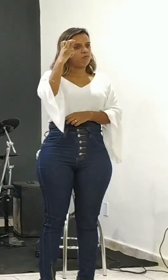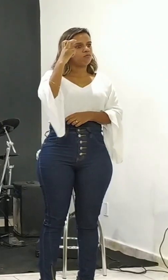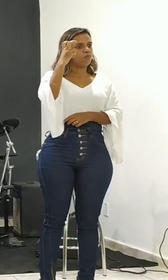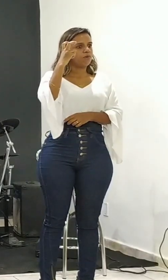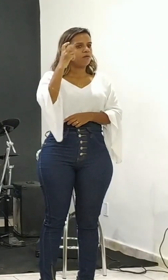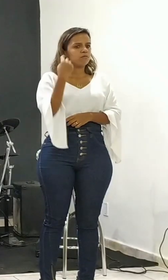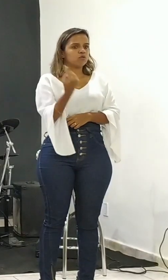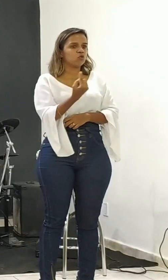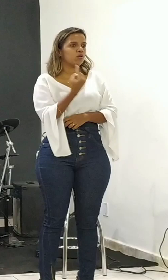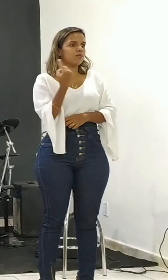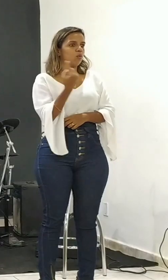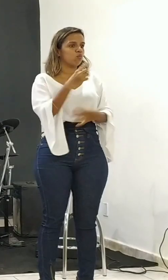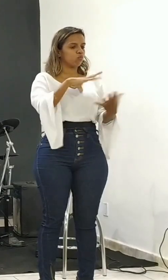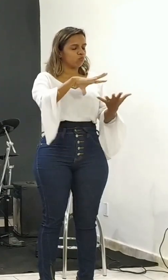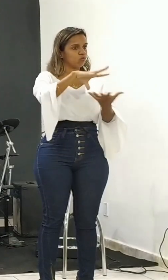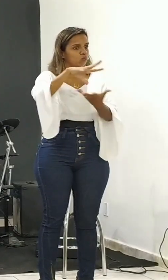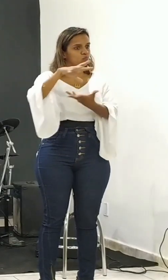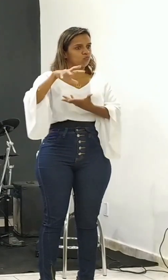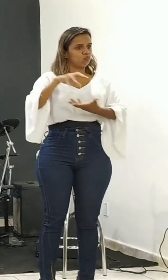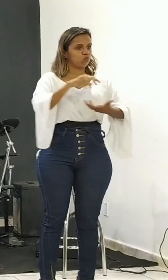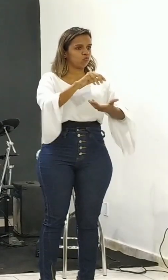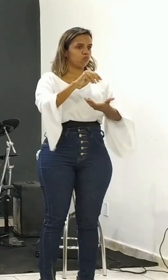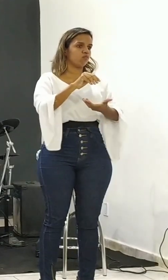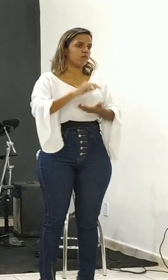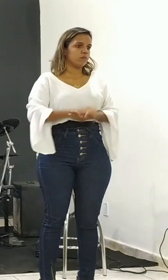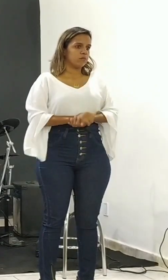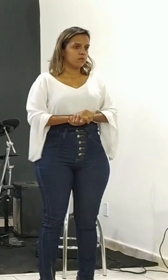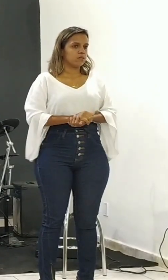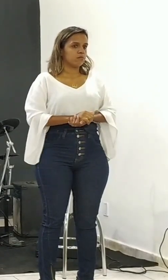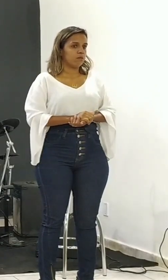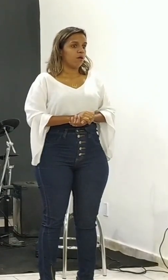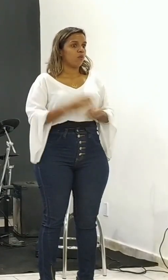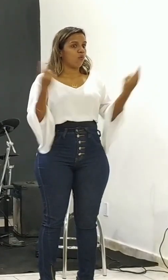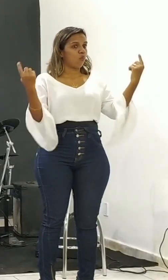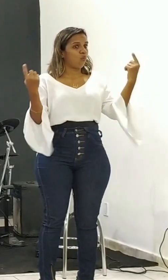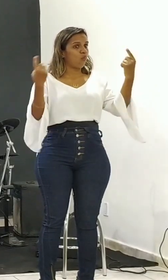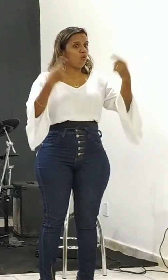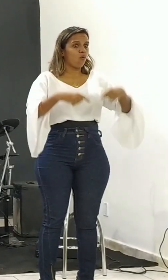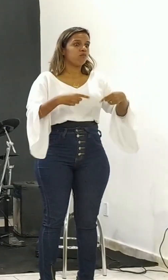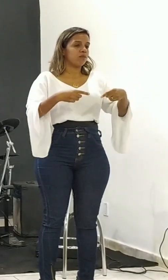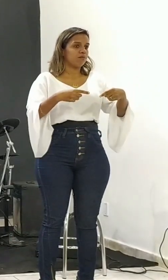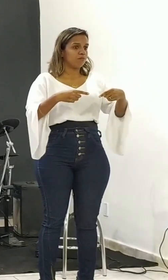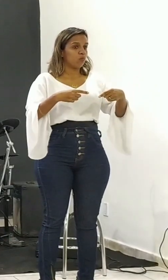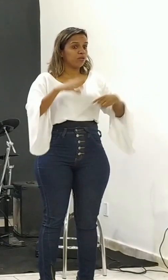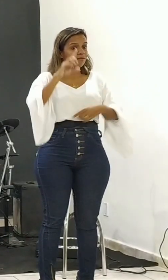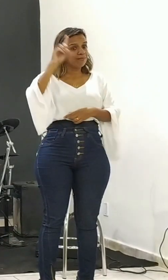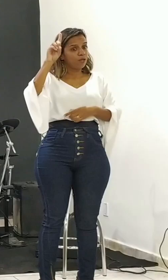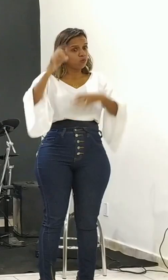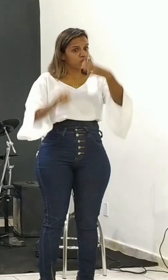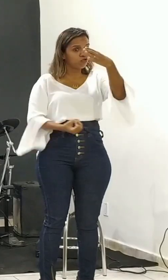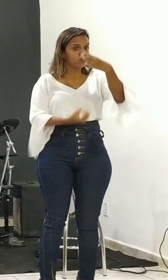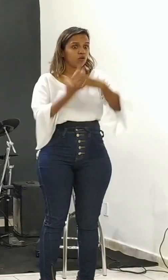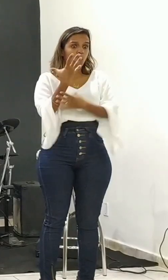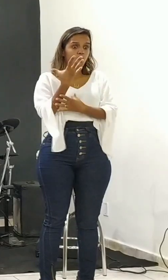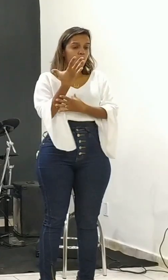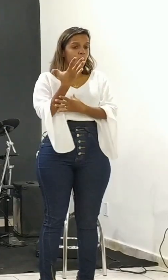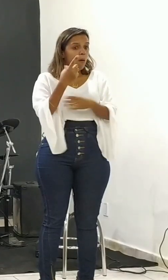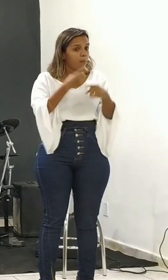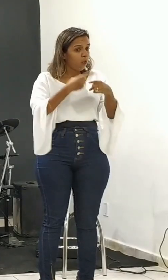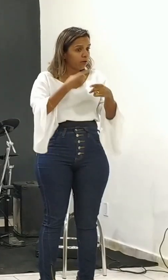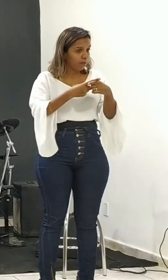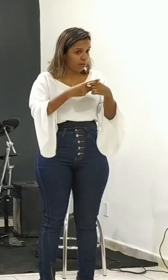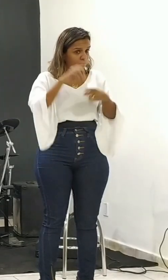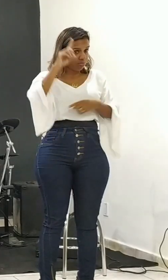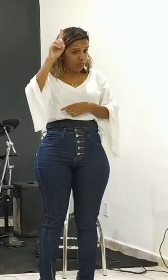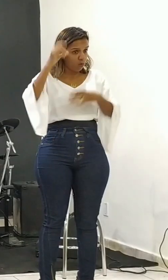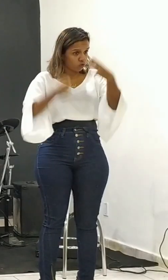da solidão no mundo. E isso é totalmente contrário àquilo que Deus criou. Porque Deus nos